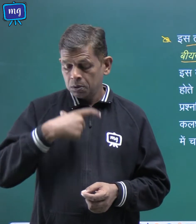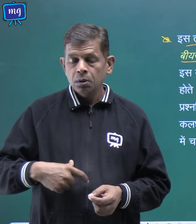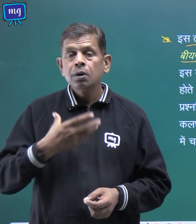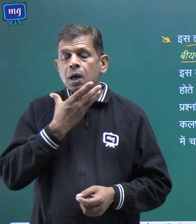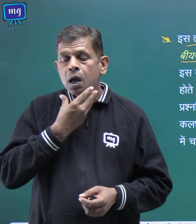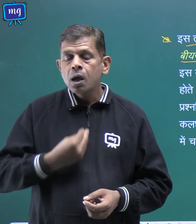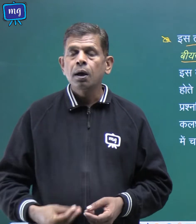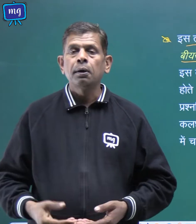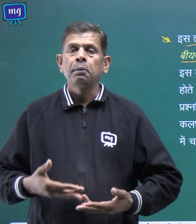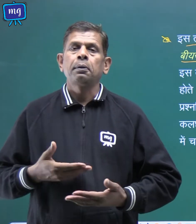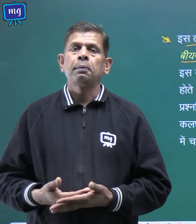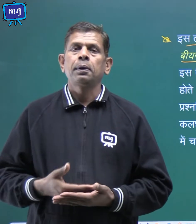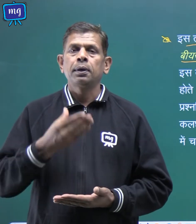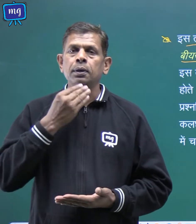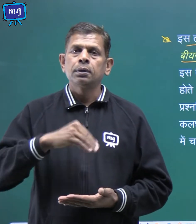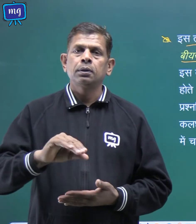कहते हैं।